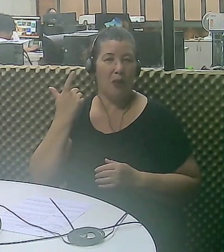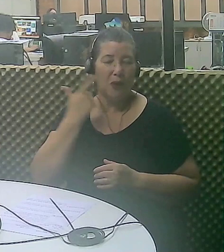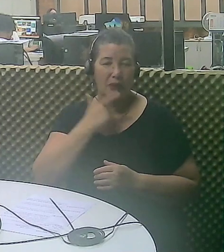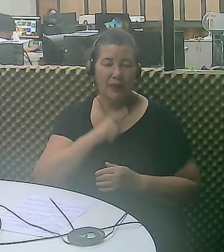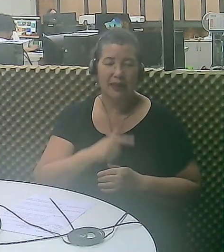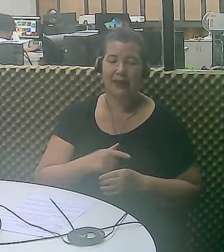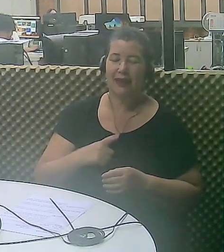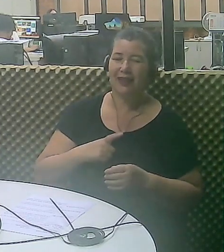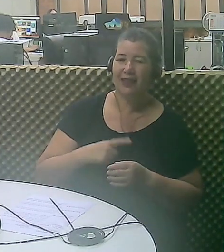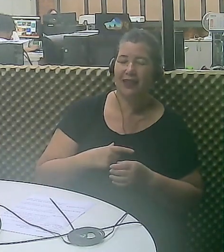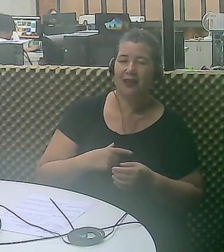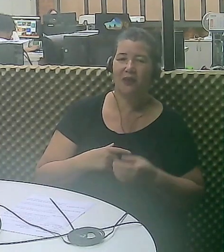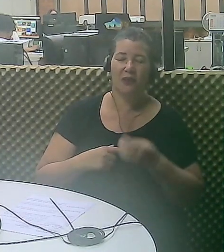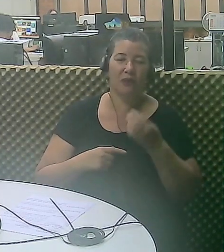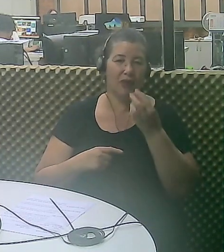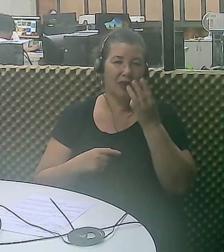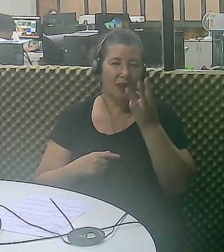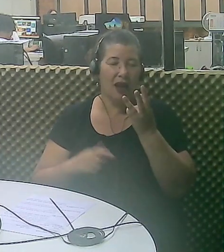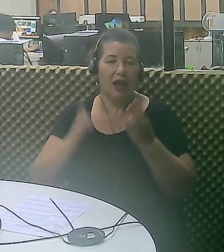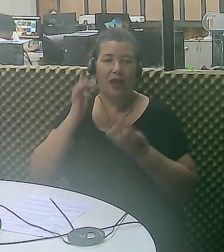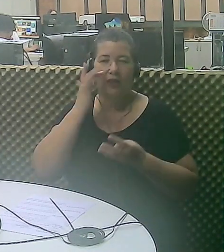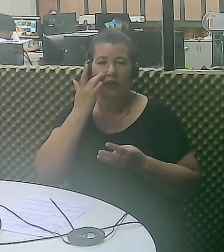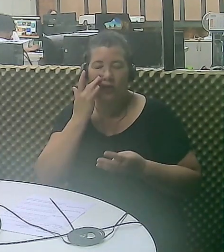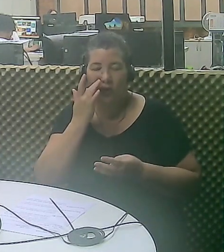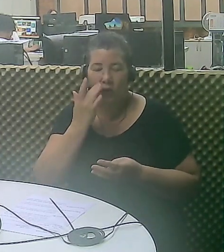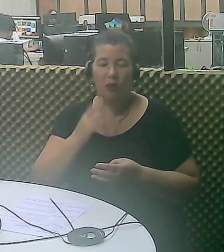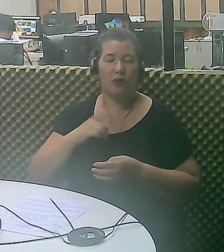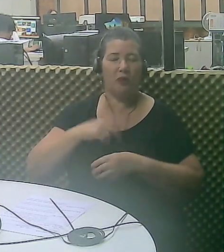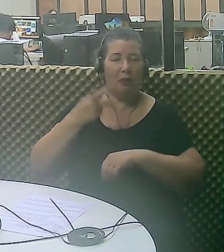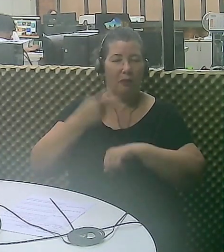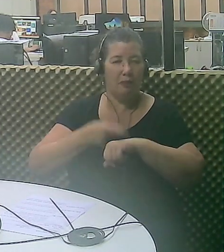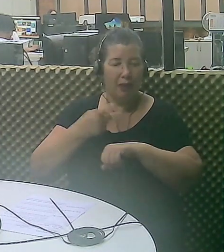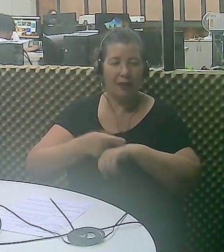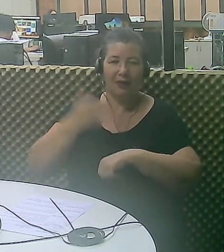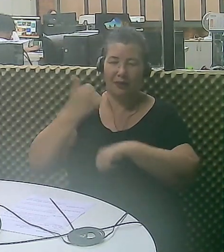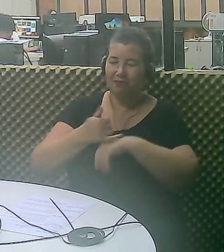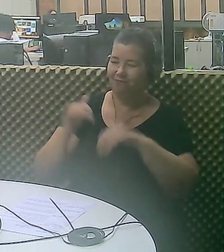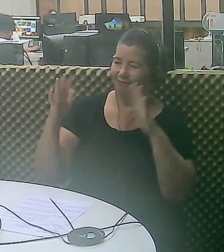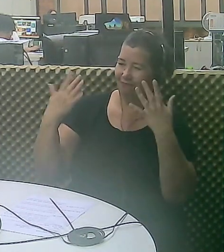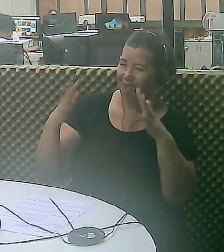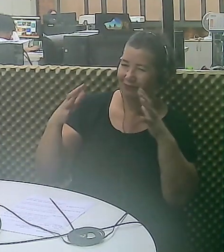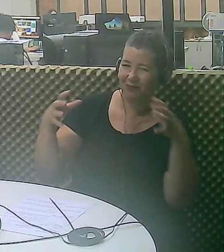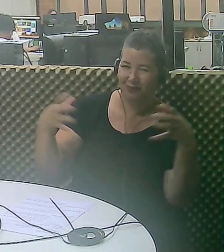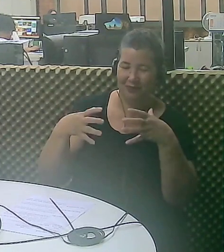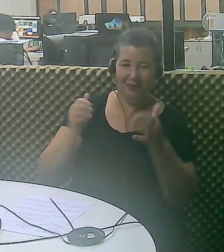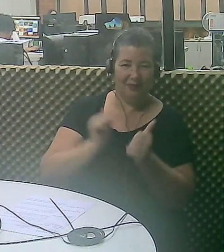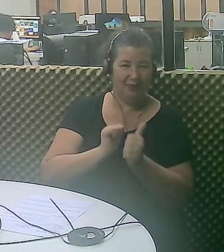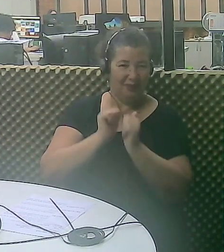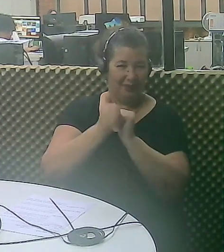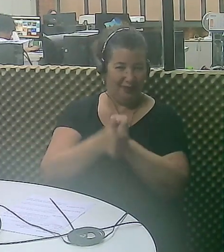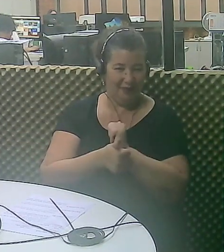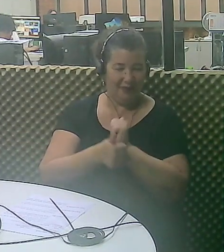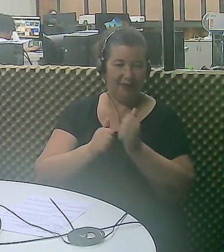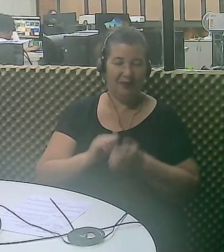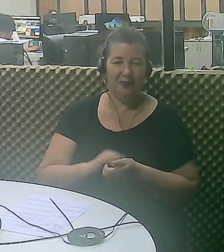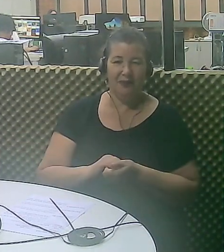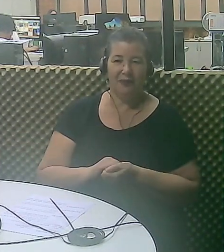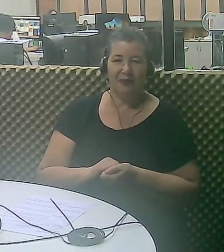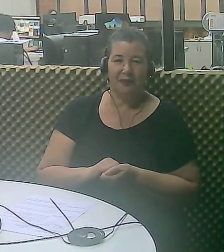ouro, 3 de prata e outras 2 de bronze. Parabéns aos nossos atletas!